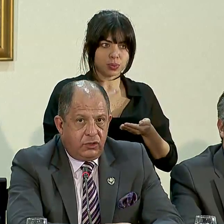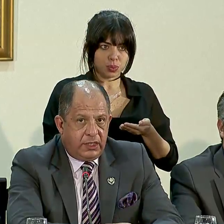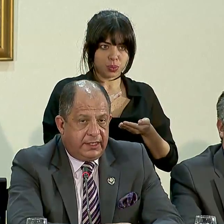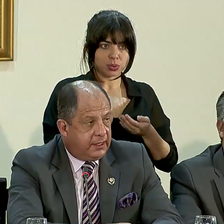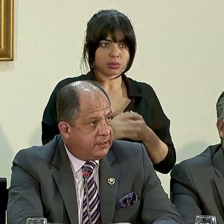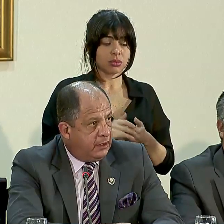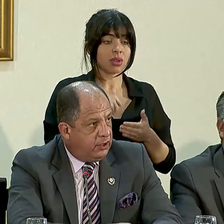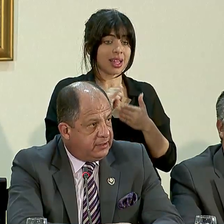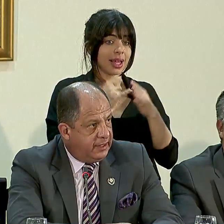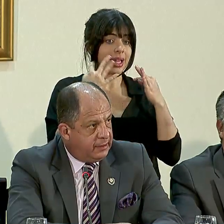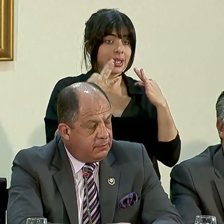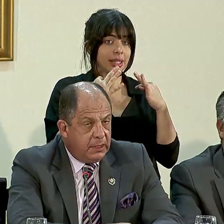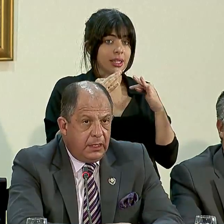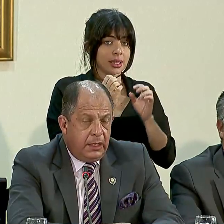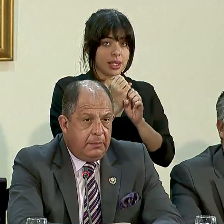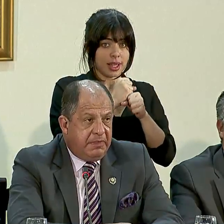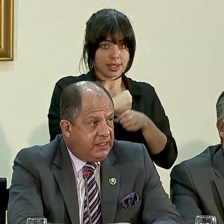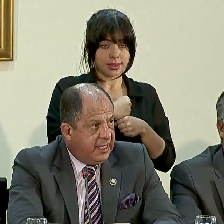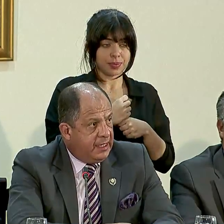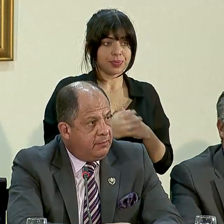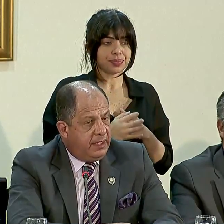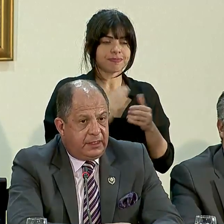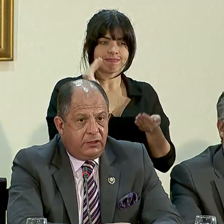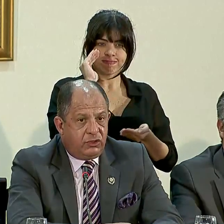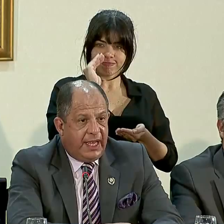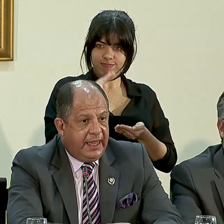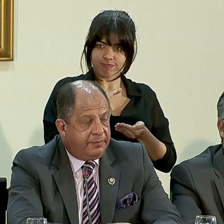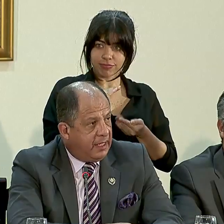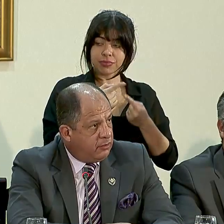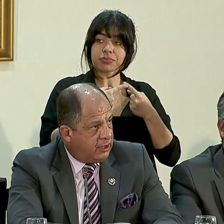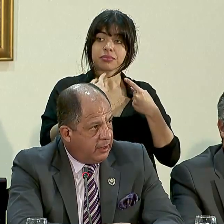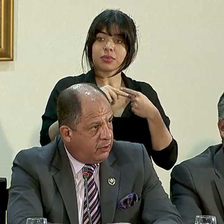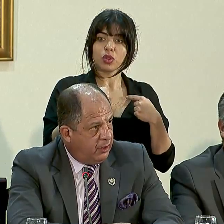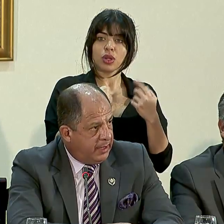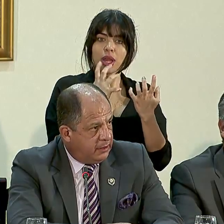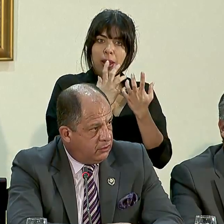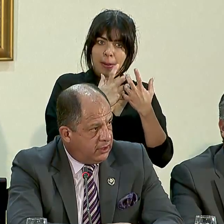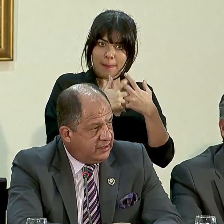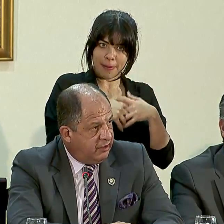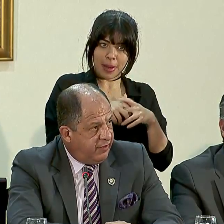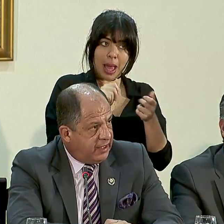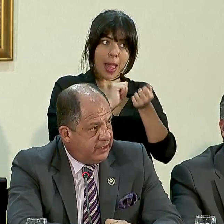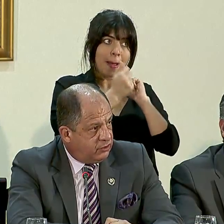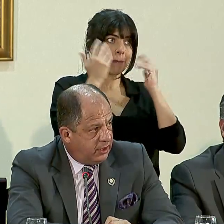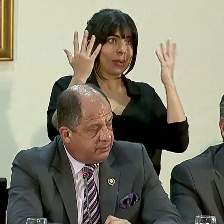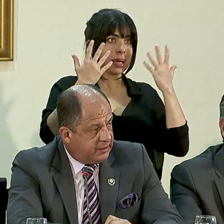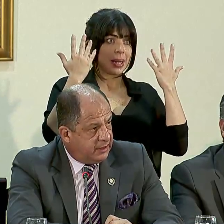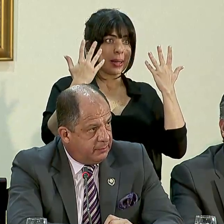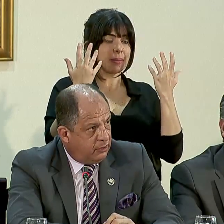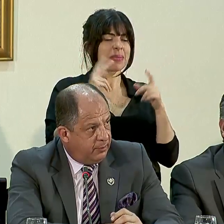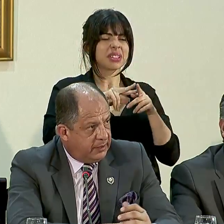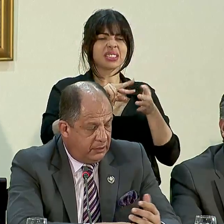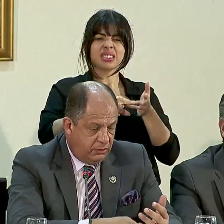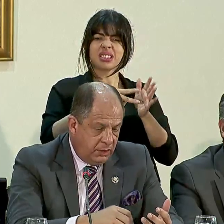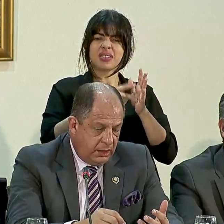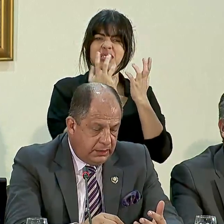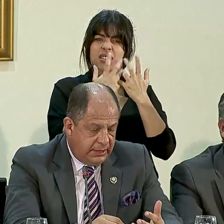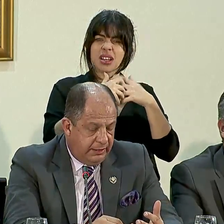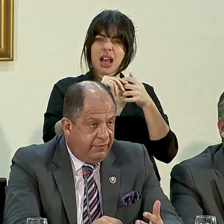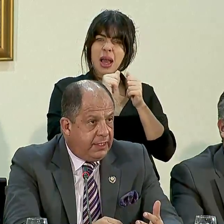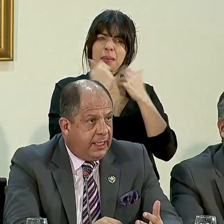Y eso es lo que se ha tratado de hacer. Mitigar mientras nos adaptamos al cambio climático. ¿Qué significa eso, adaptarse al cambio